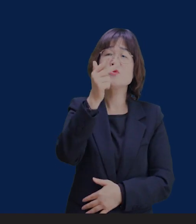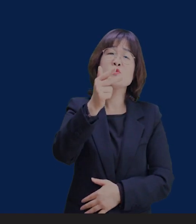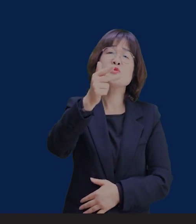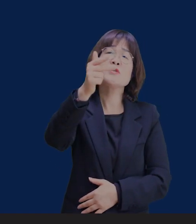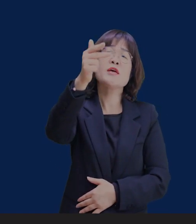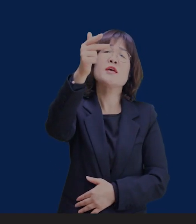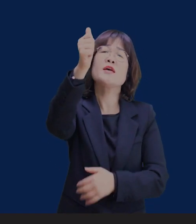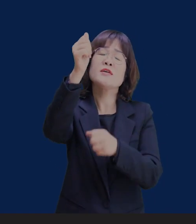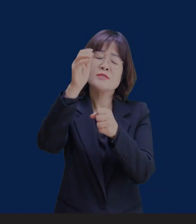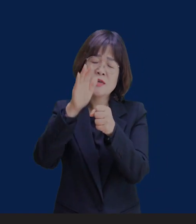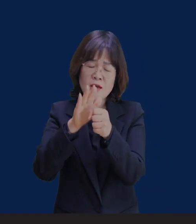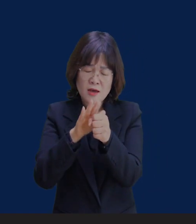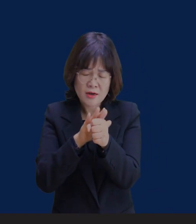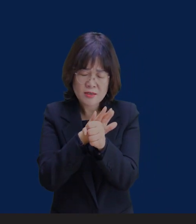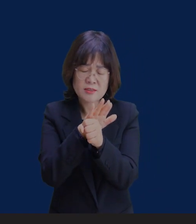채워주소서.